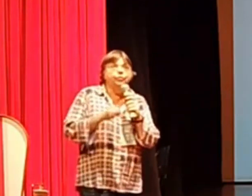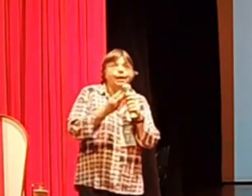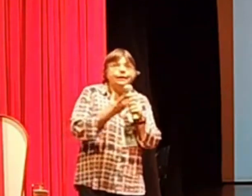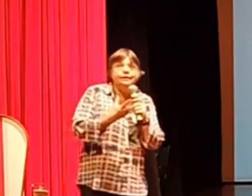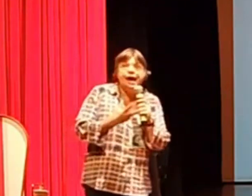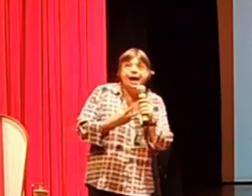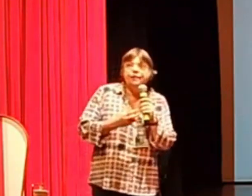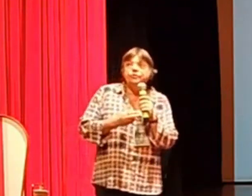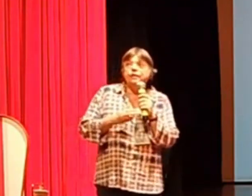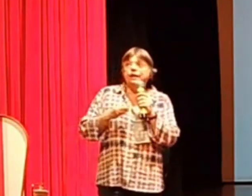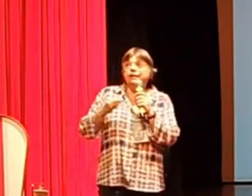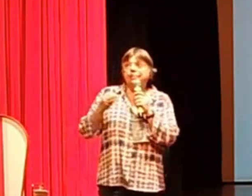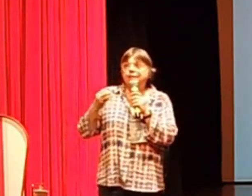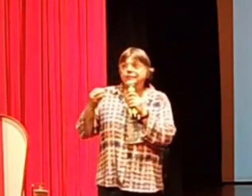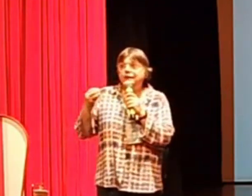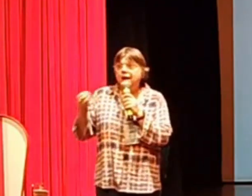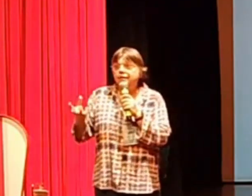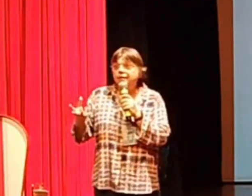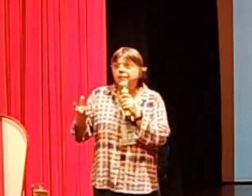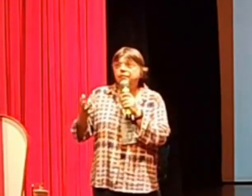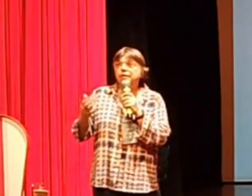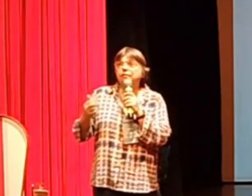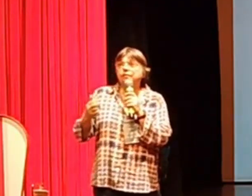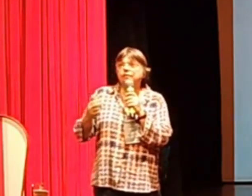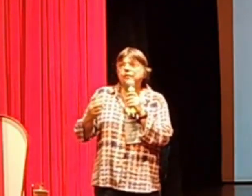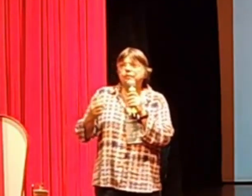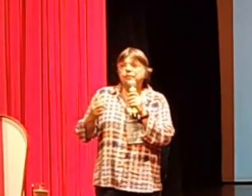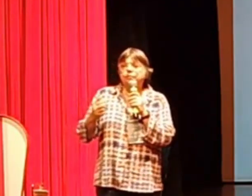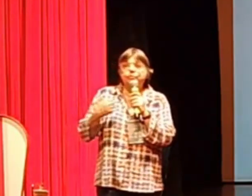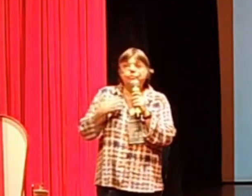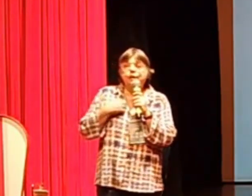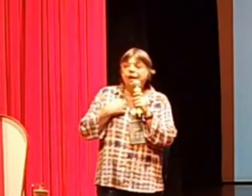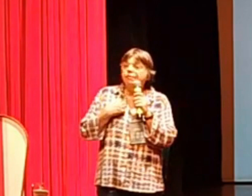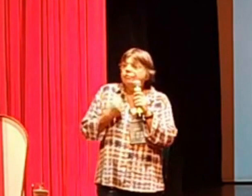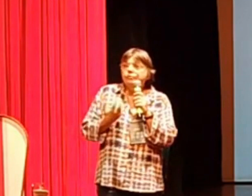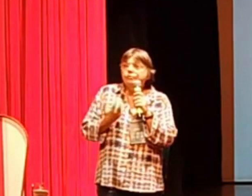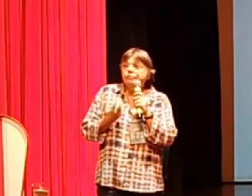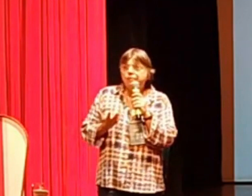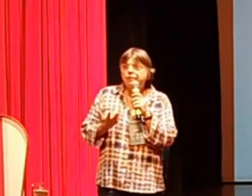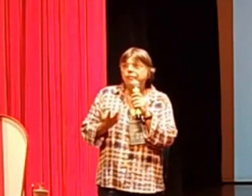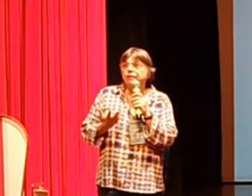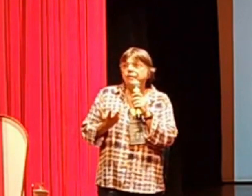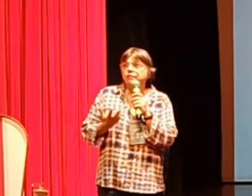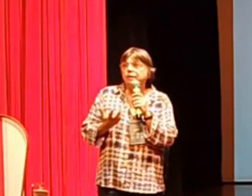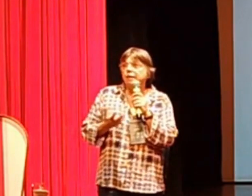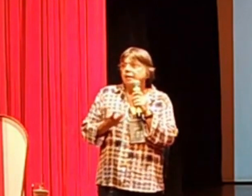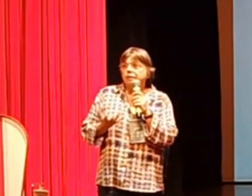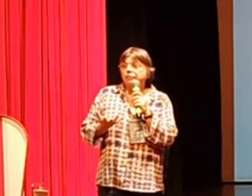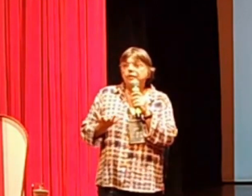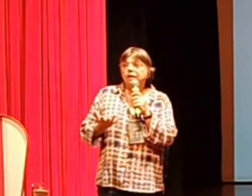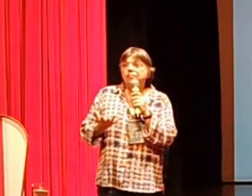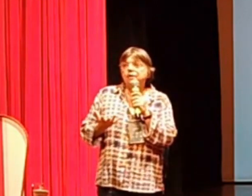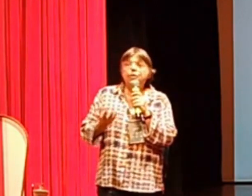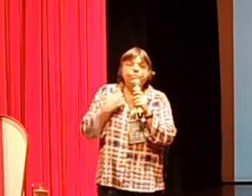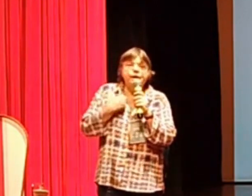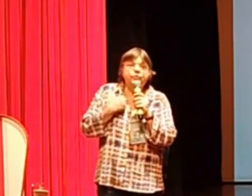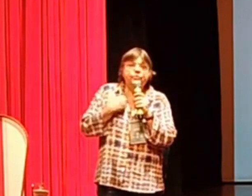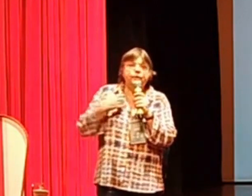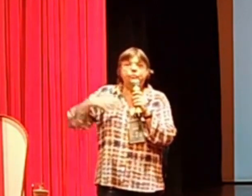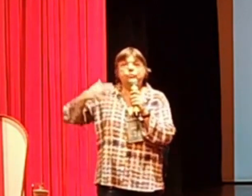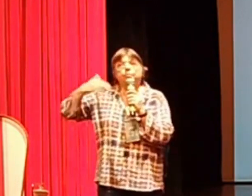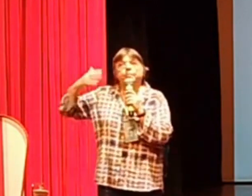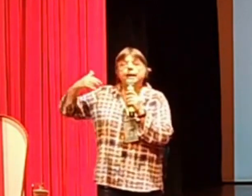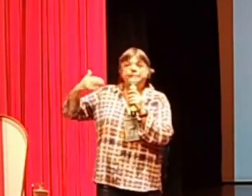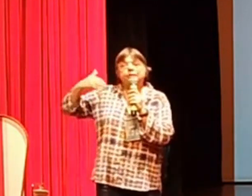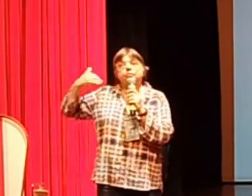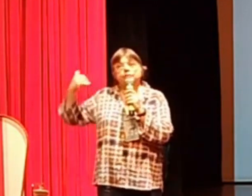é de qualidade, ela está baseada em evidências científicas, o leigo não sabe, gente. Não sabe. Eu mesma,